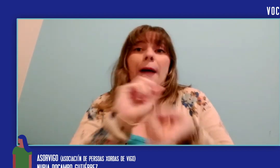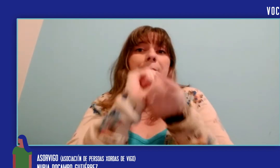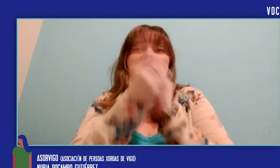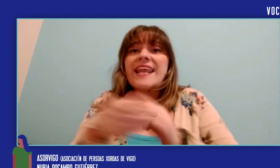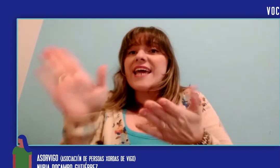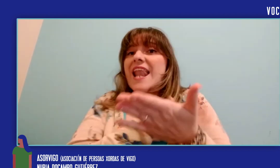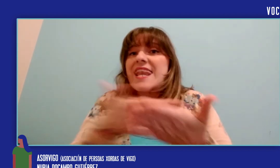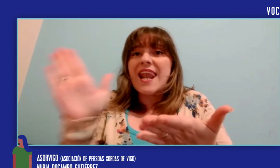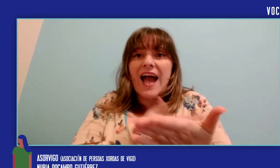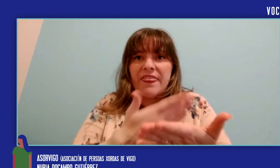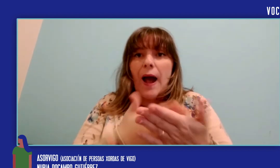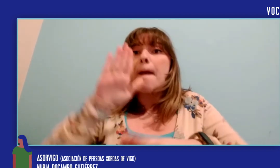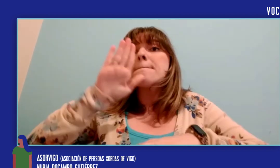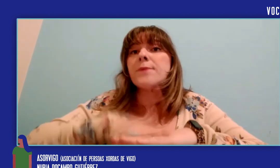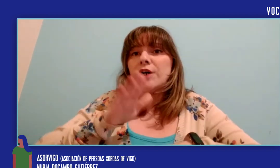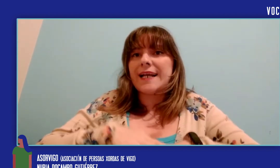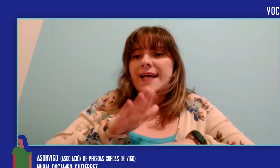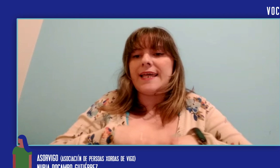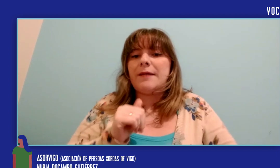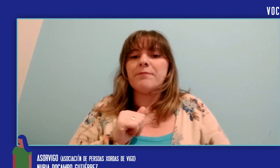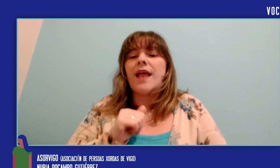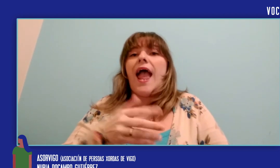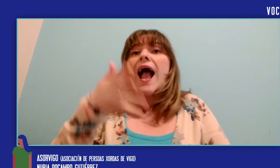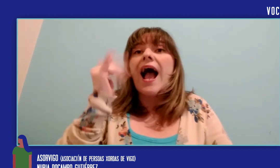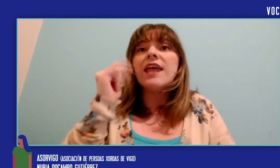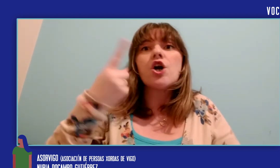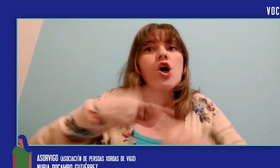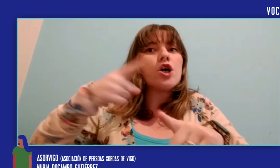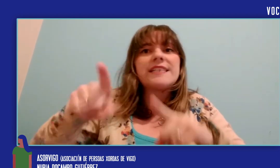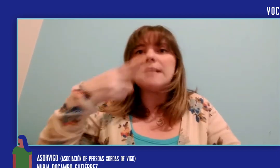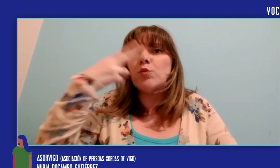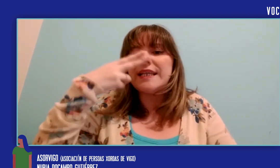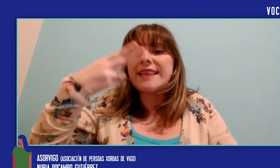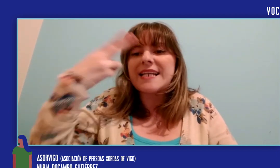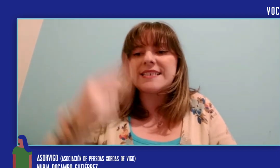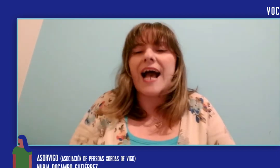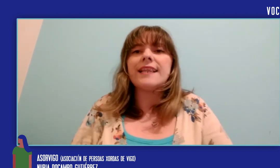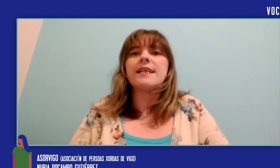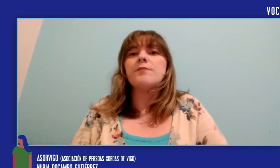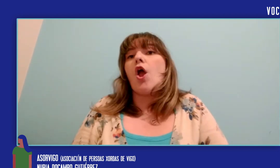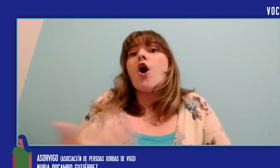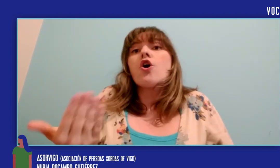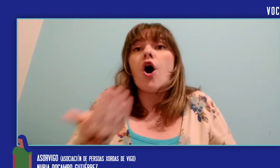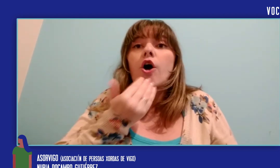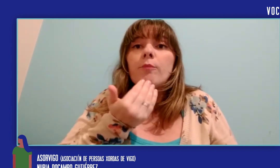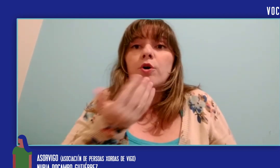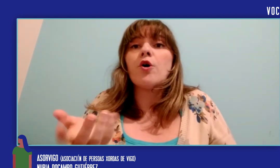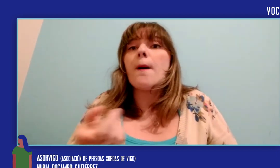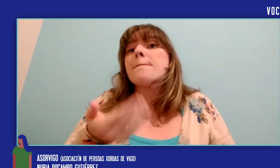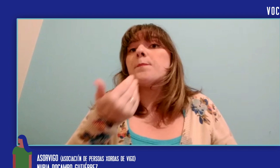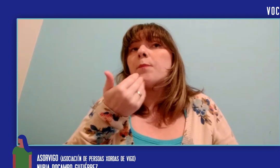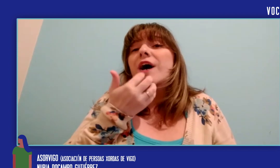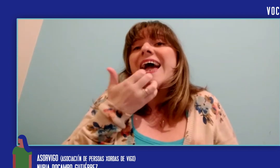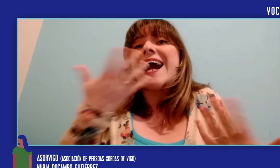no cambiaría nada porque hay cosas muy interesantes